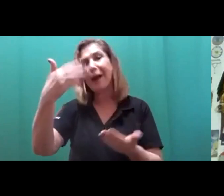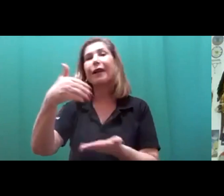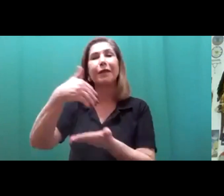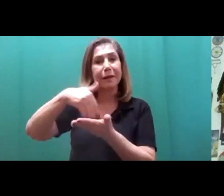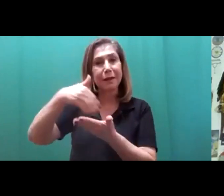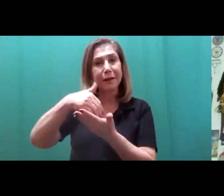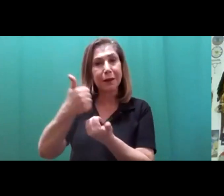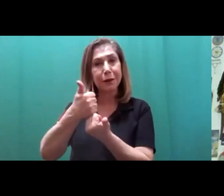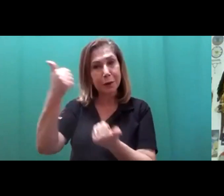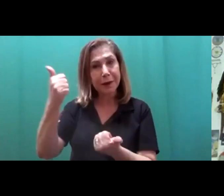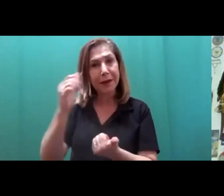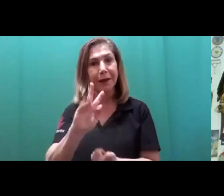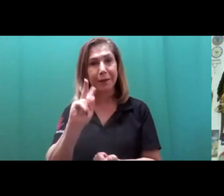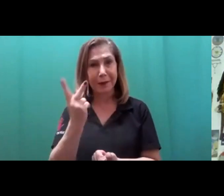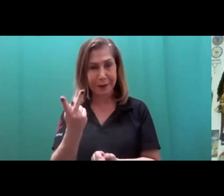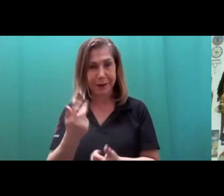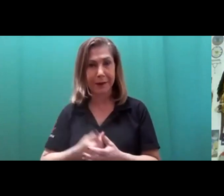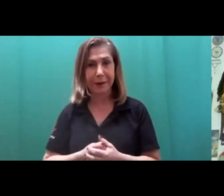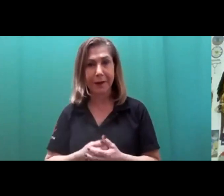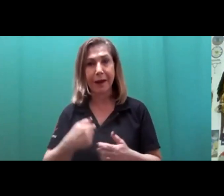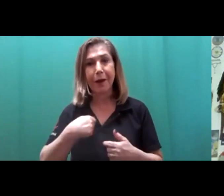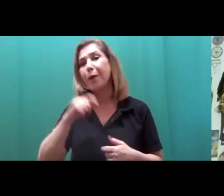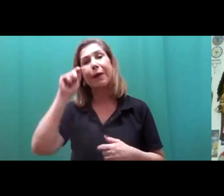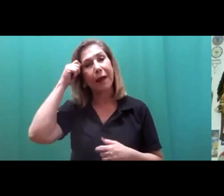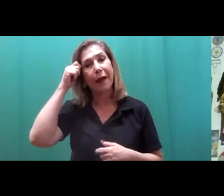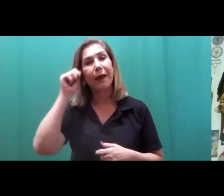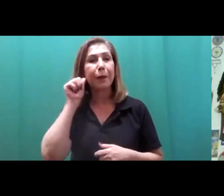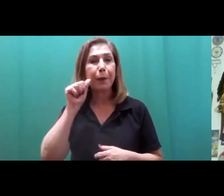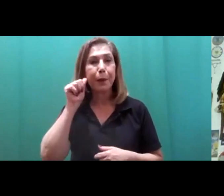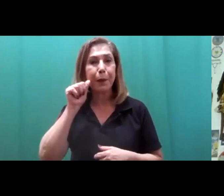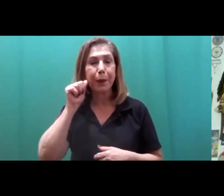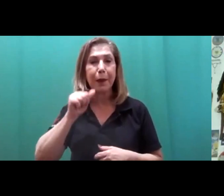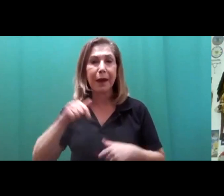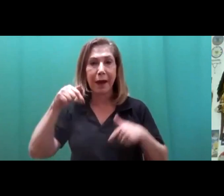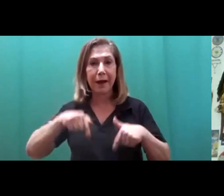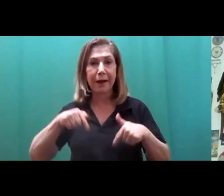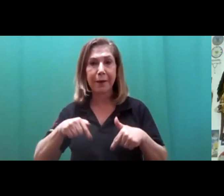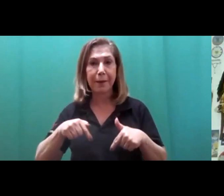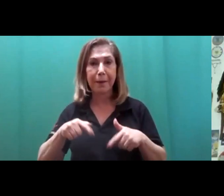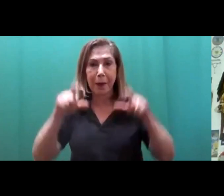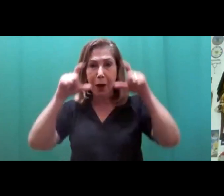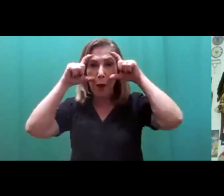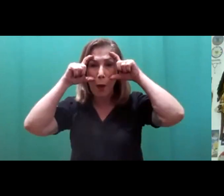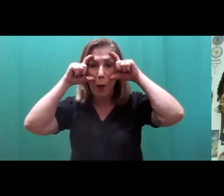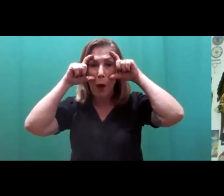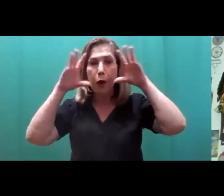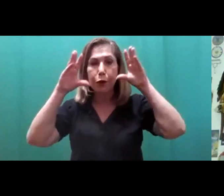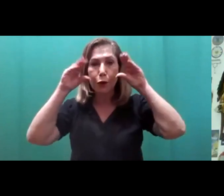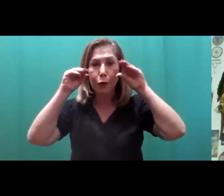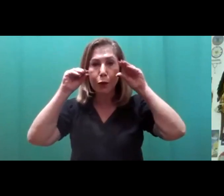Belo Horizonte. Eu sou uma mulher negra. Estou com óculos